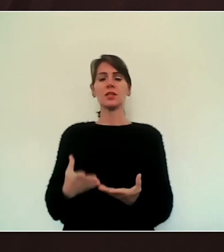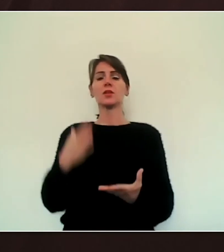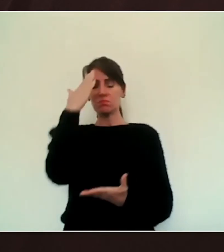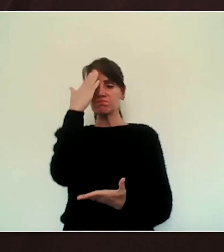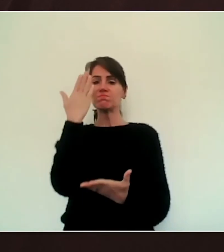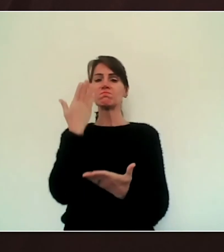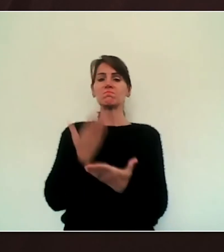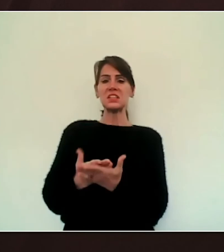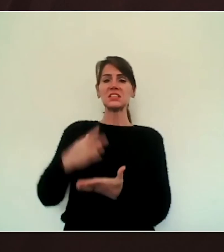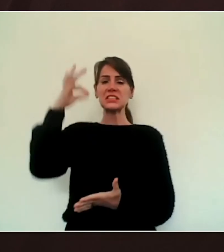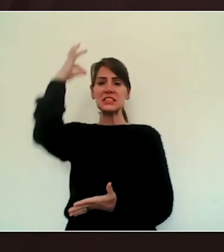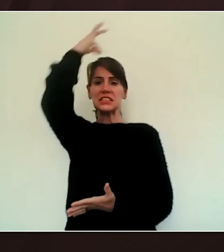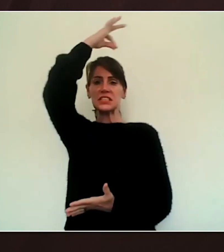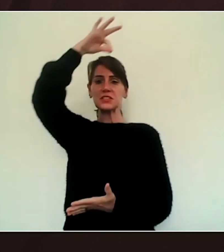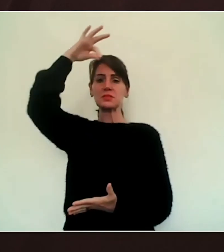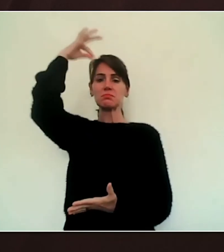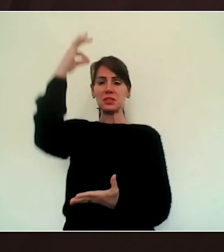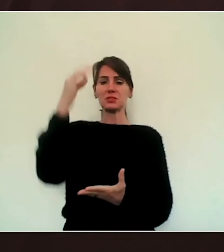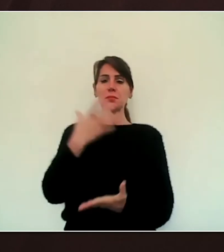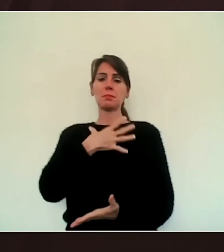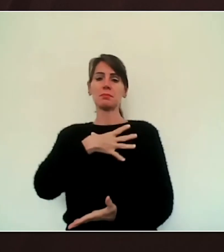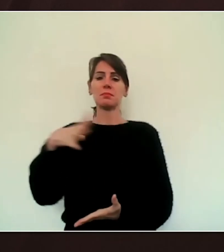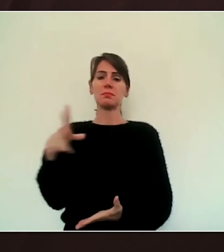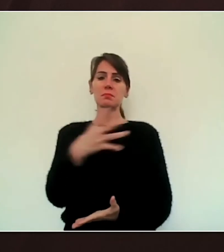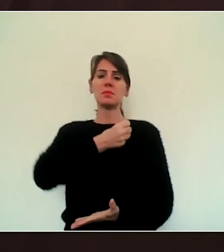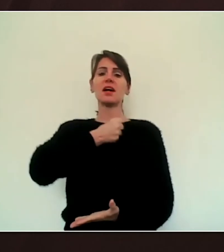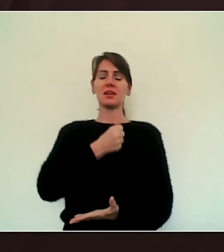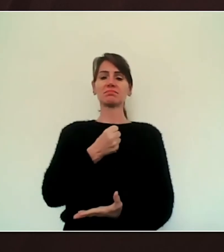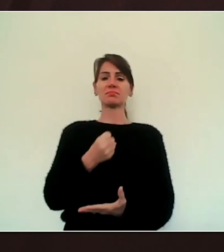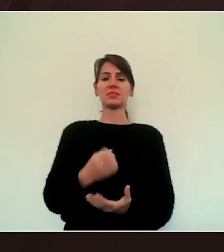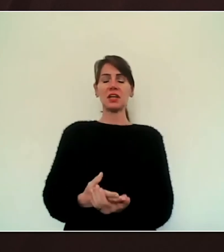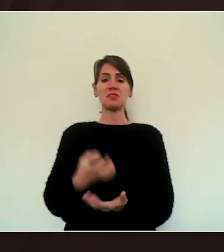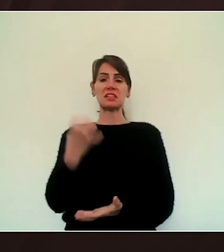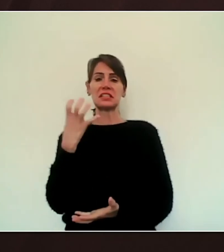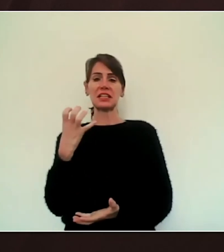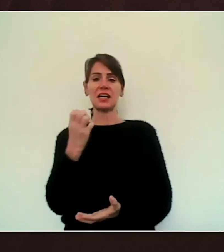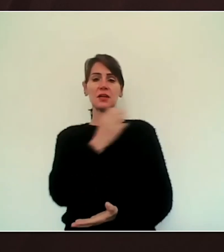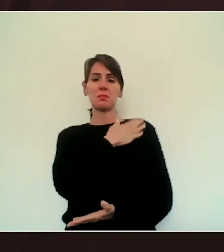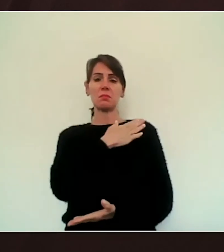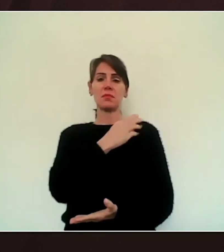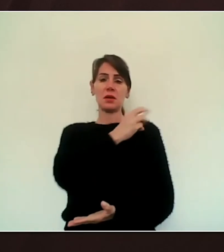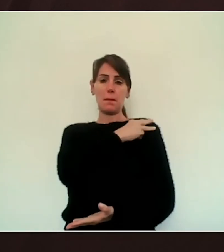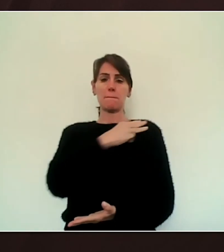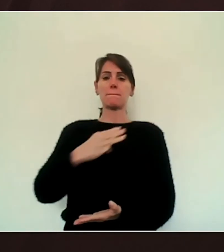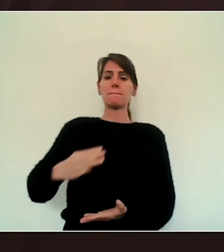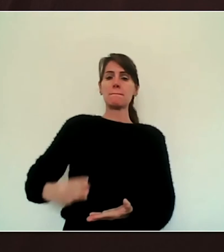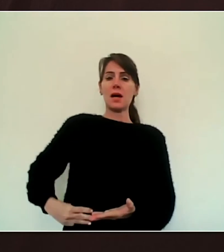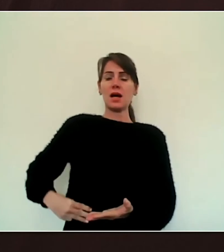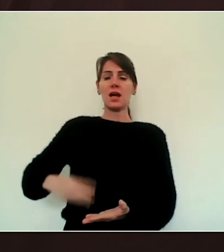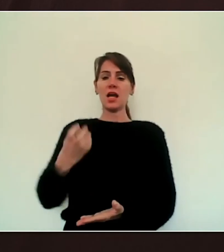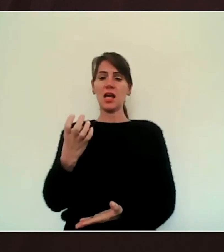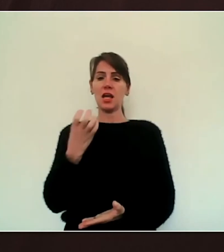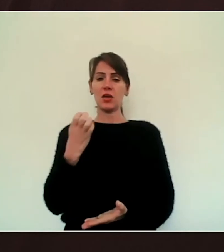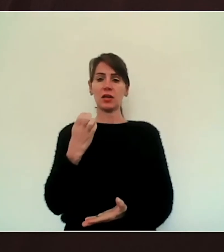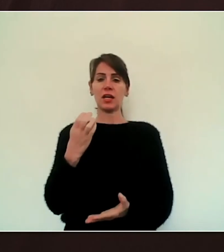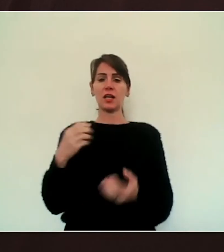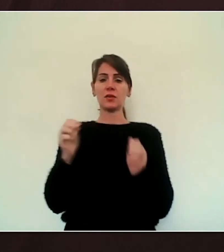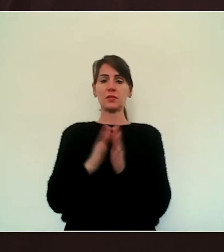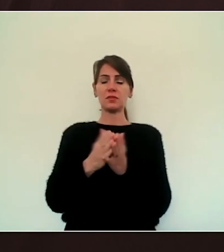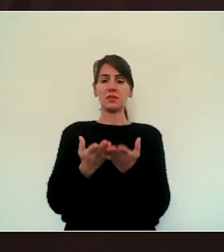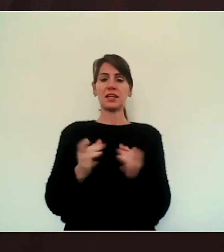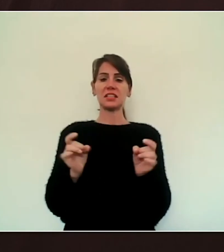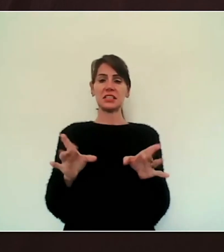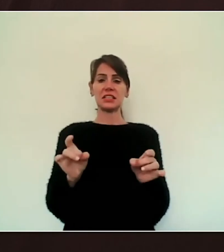essa vida, eu quero ser um missionário, eu quero ser um comportor. Aí me falaram que eu tinha que ir para o CEAP, por isso eu estou